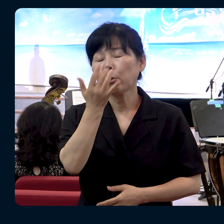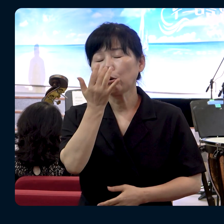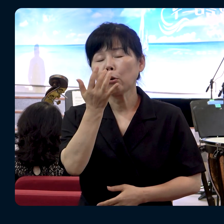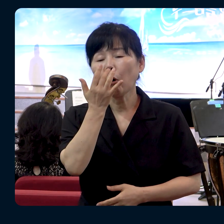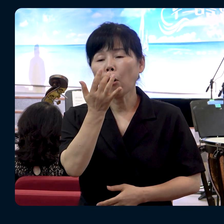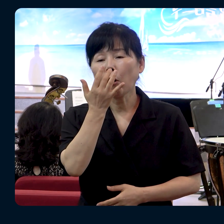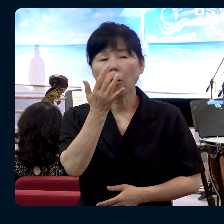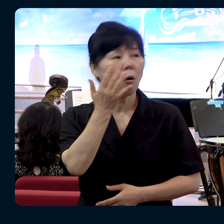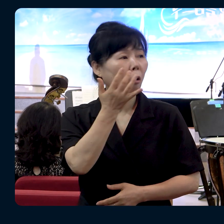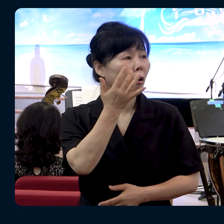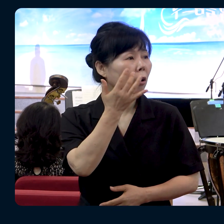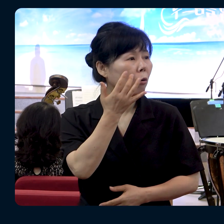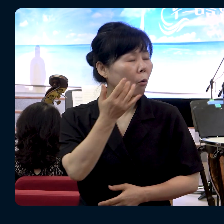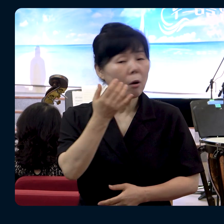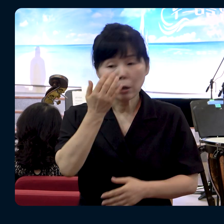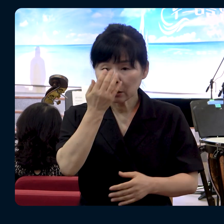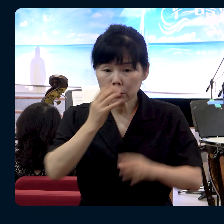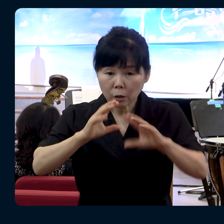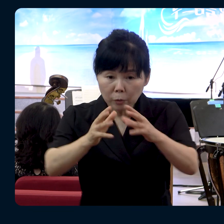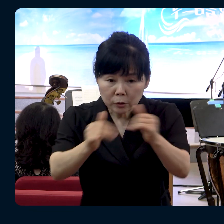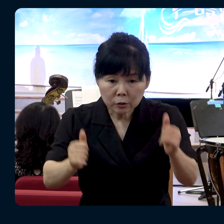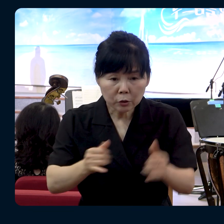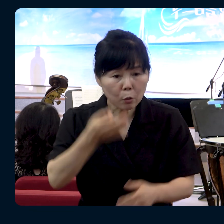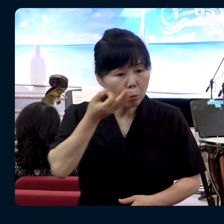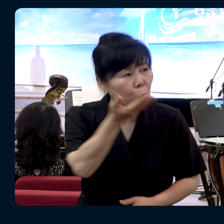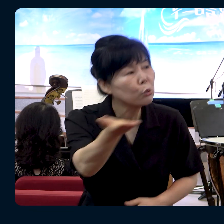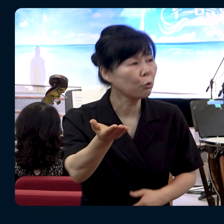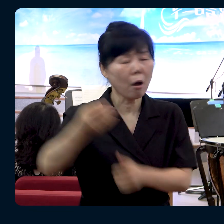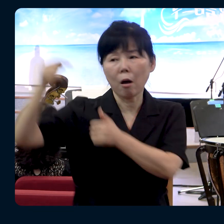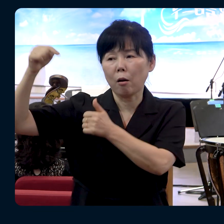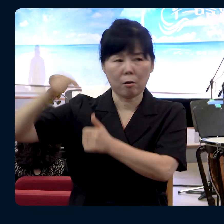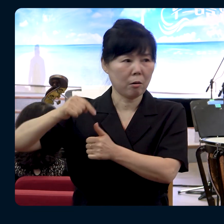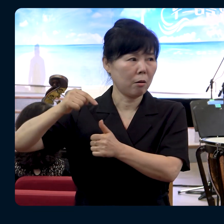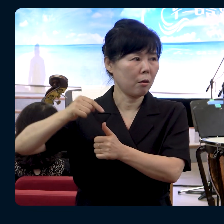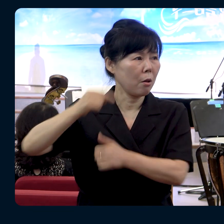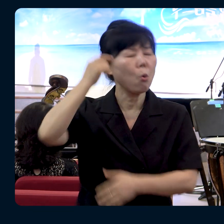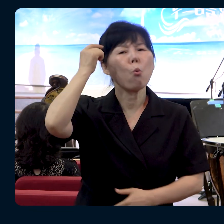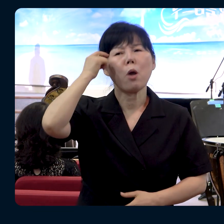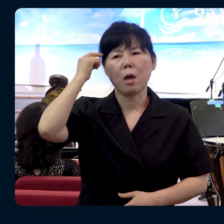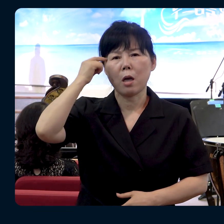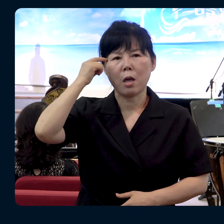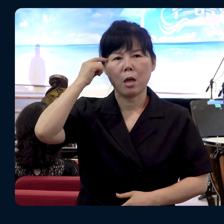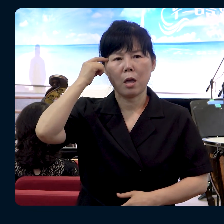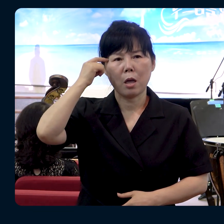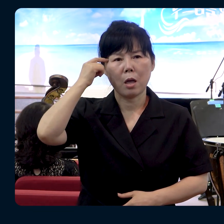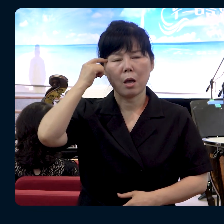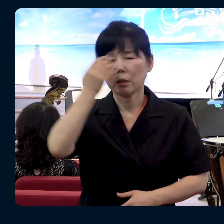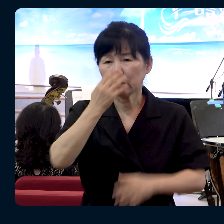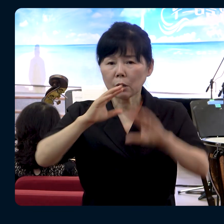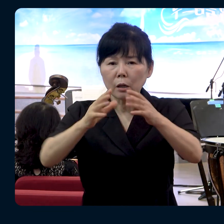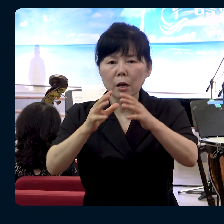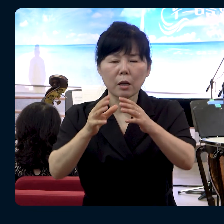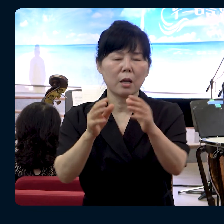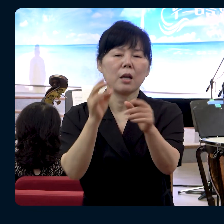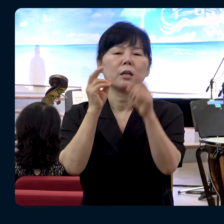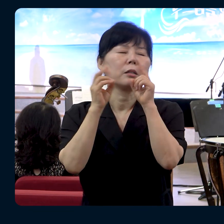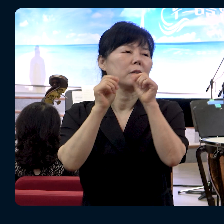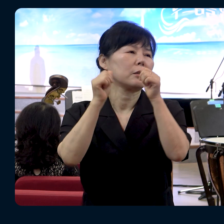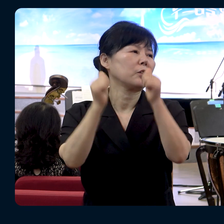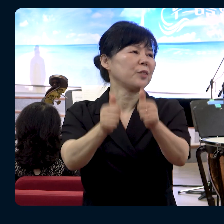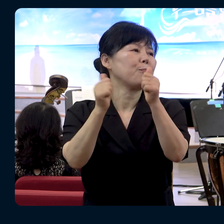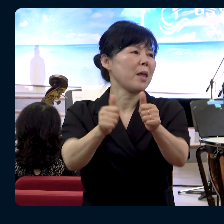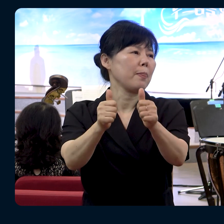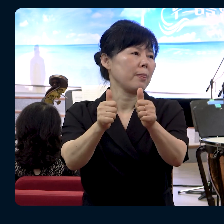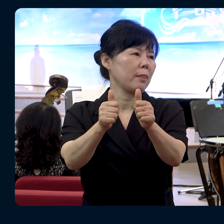백성들에게 나타내라 라고 말하는 겁니다. 왜냐하면 이스라엘에게는 심판이 임박했거든요.